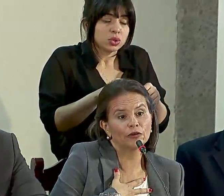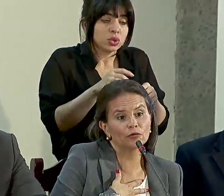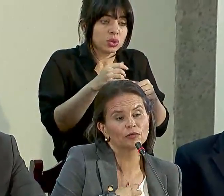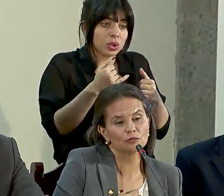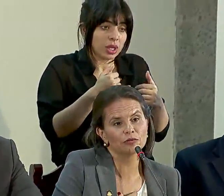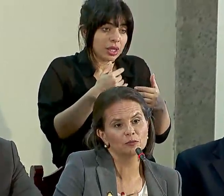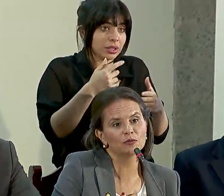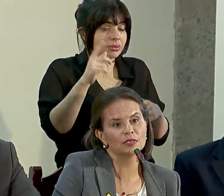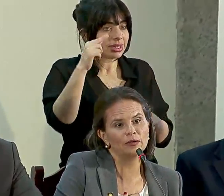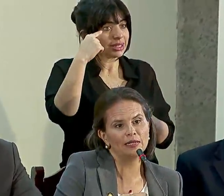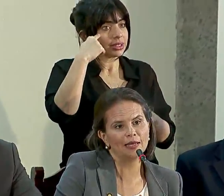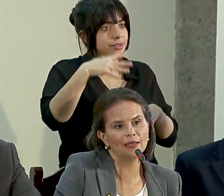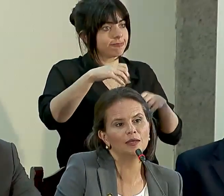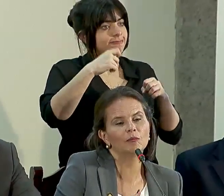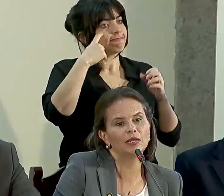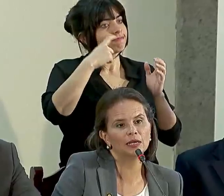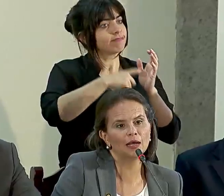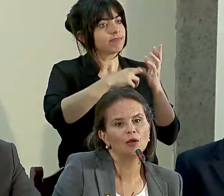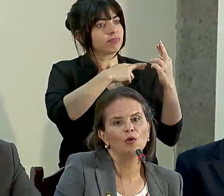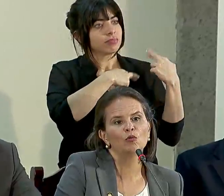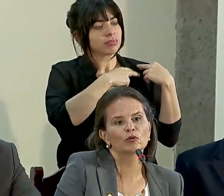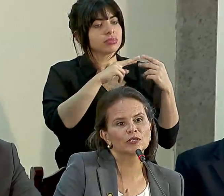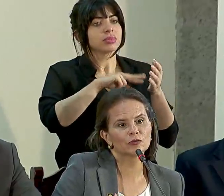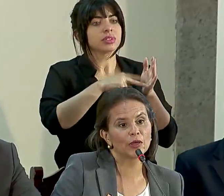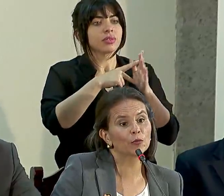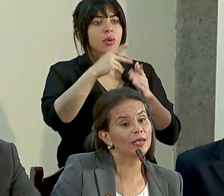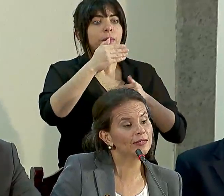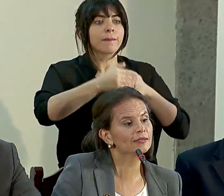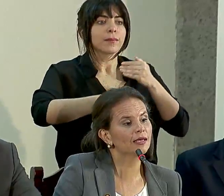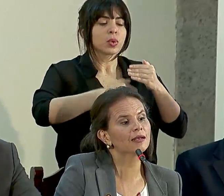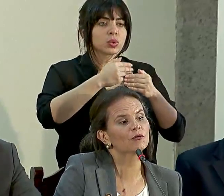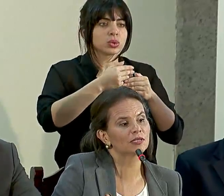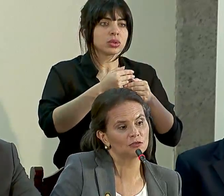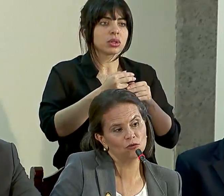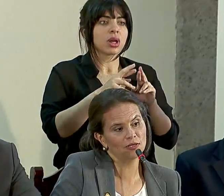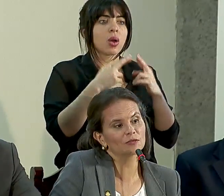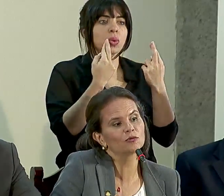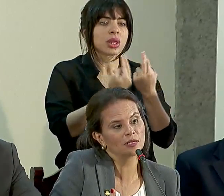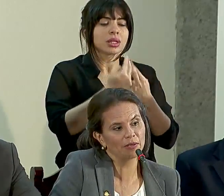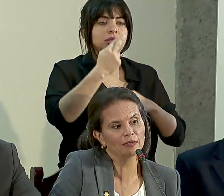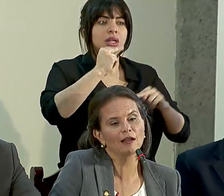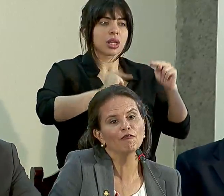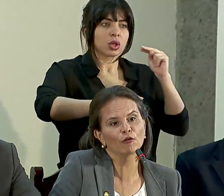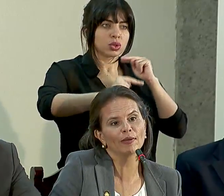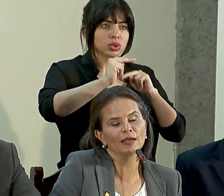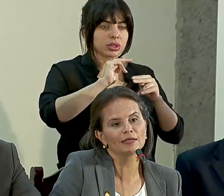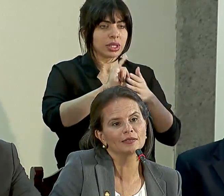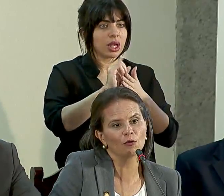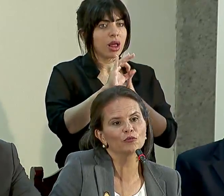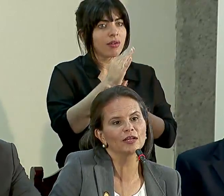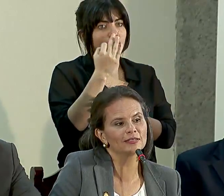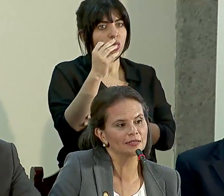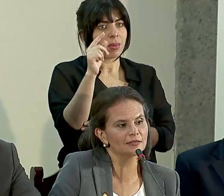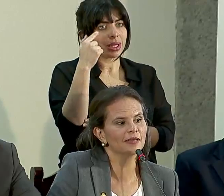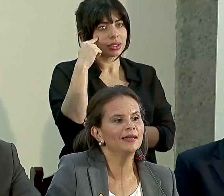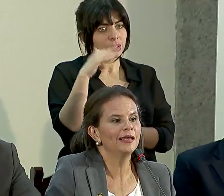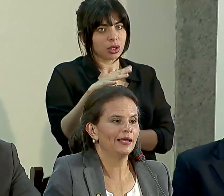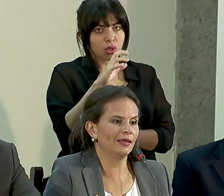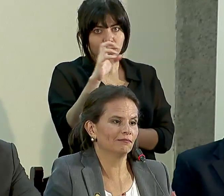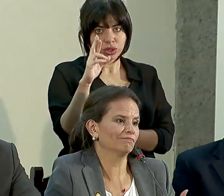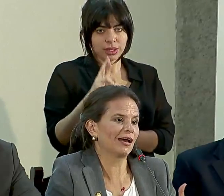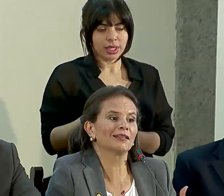que el Estado reconoce su responsabilidad implica un proceso de audiencia, de negociación, que es justamente la forma en que el Estado